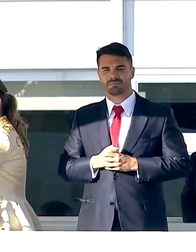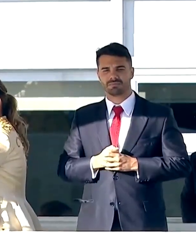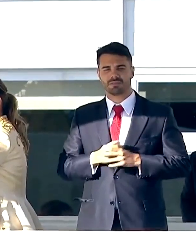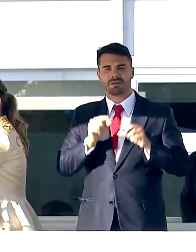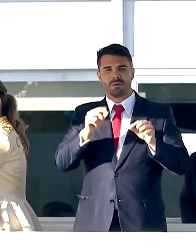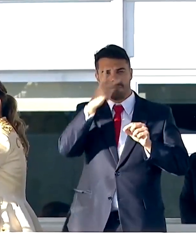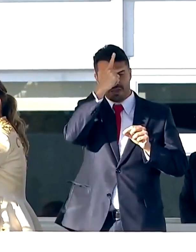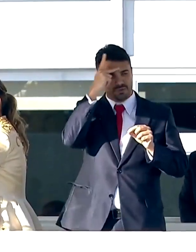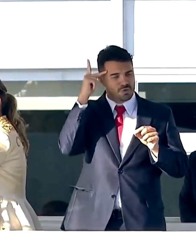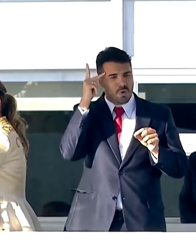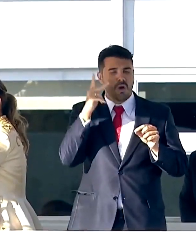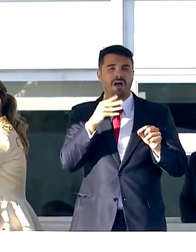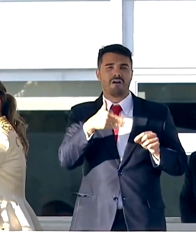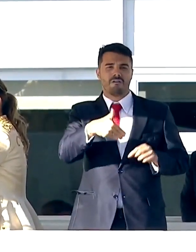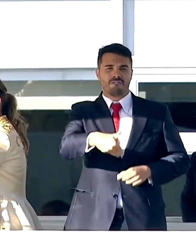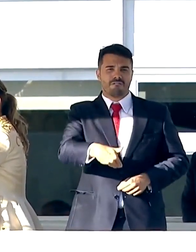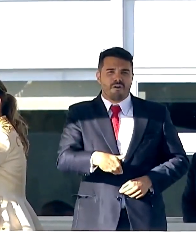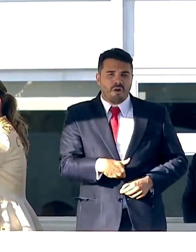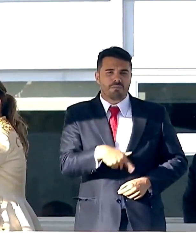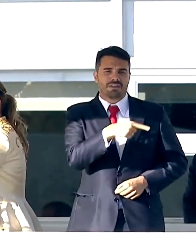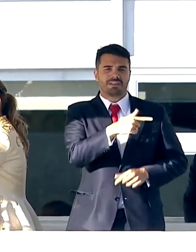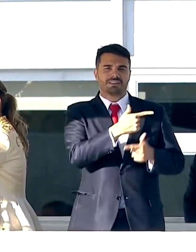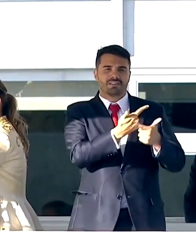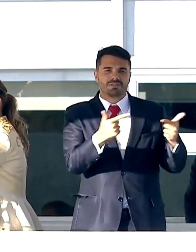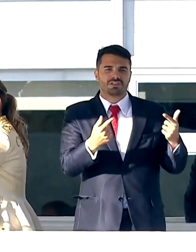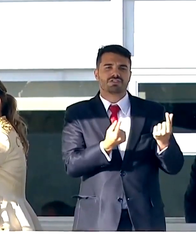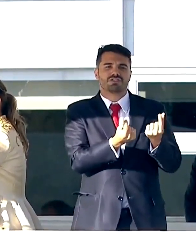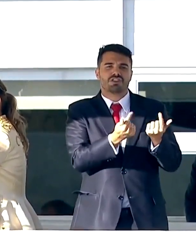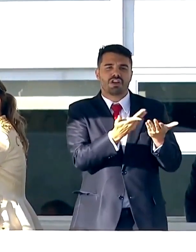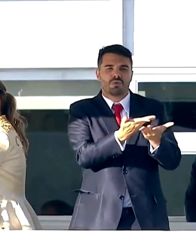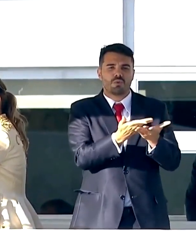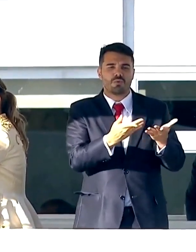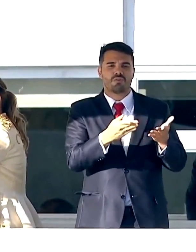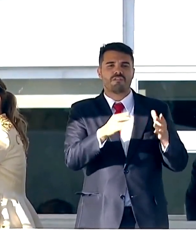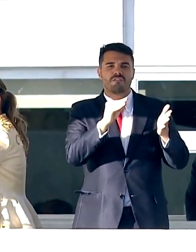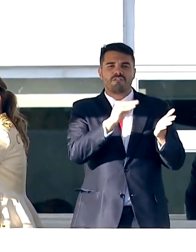carentes de tudo. A realidade salta aos olhos em cada esquina.